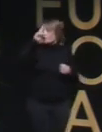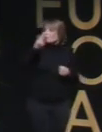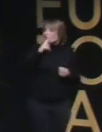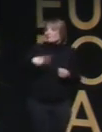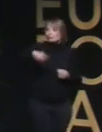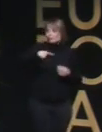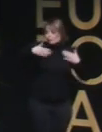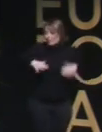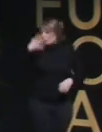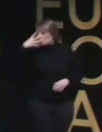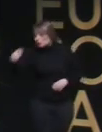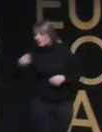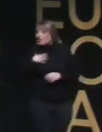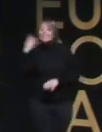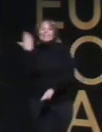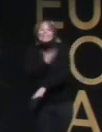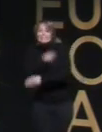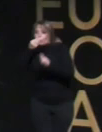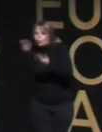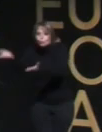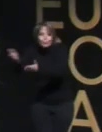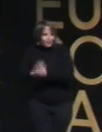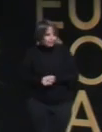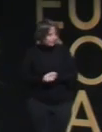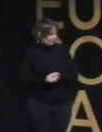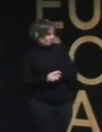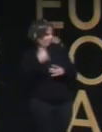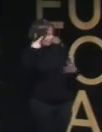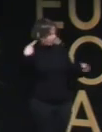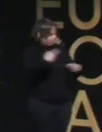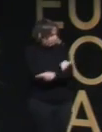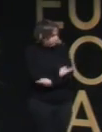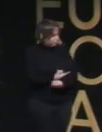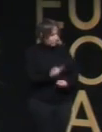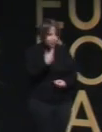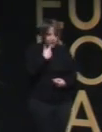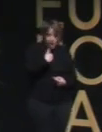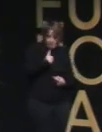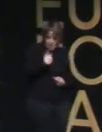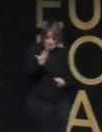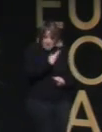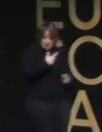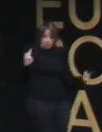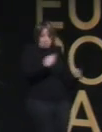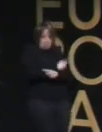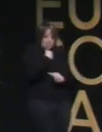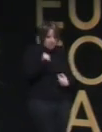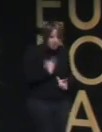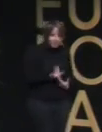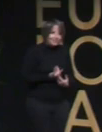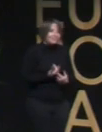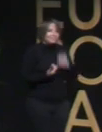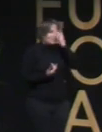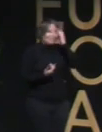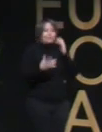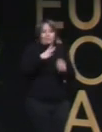hijos nos entiendan. Te castigo por tu bien, ¿cómo? Claro, eso al Stallone le dice, te ametrallo, ¿cómo que me castigas por mi bien? O sea, y el